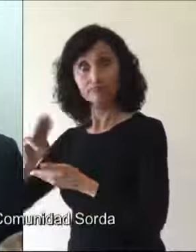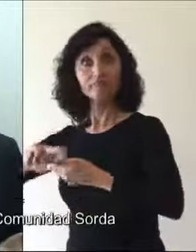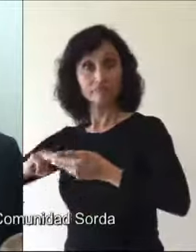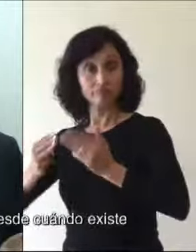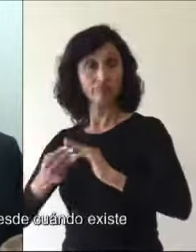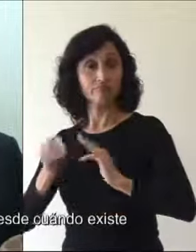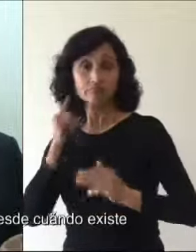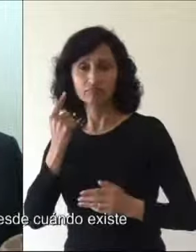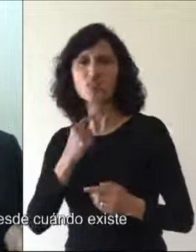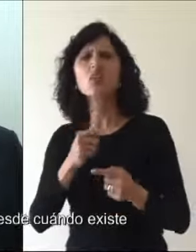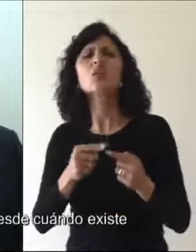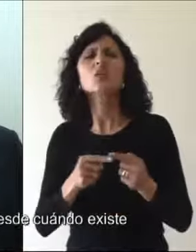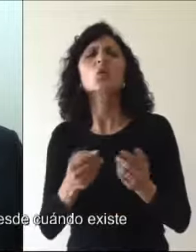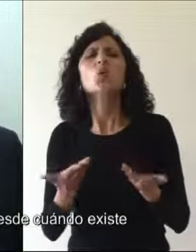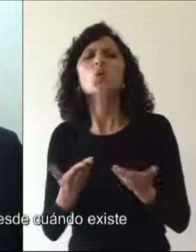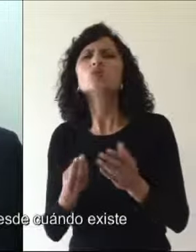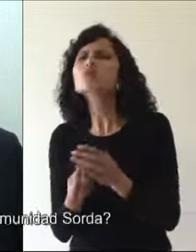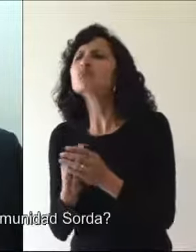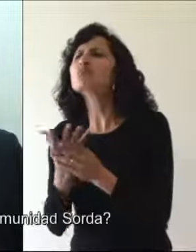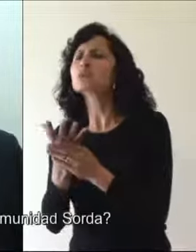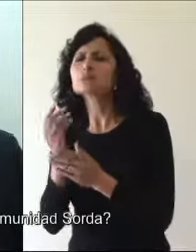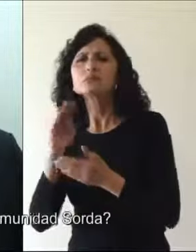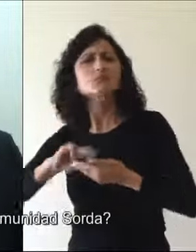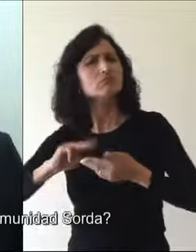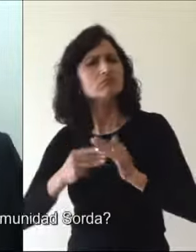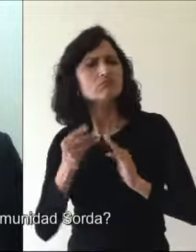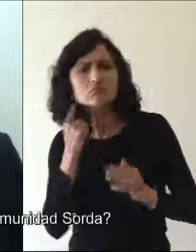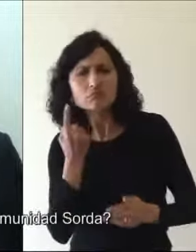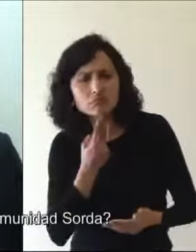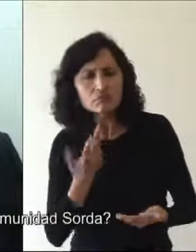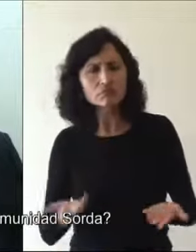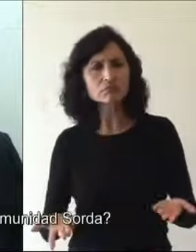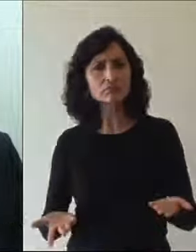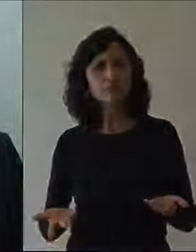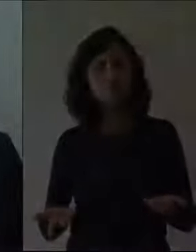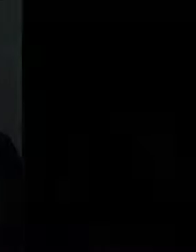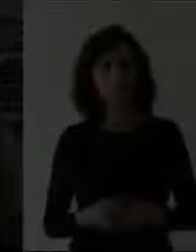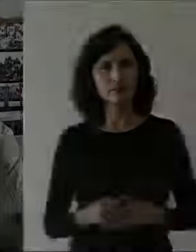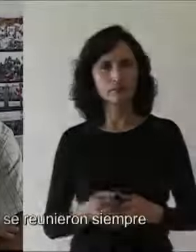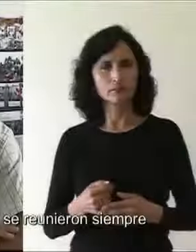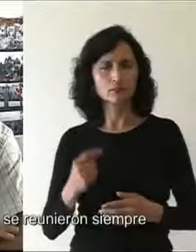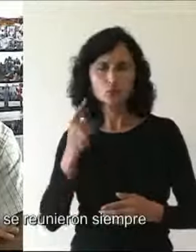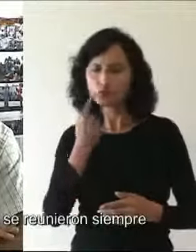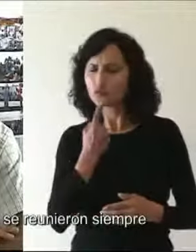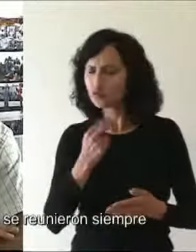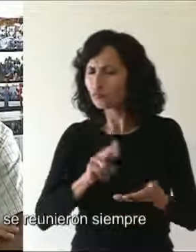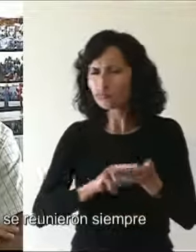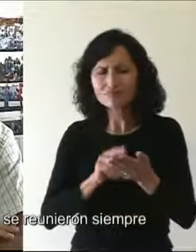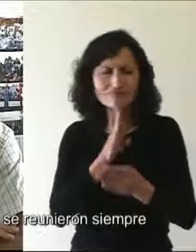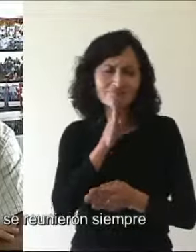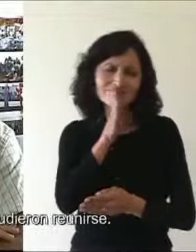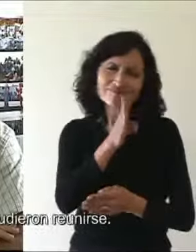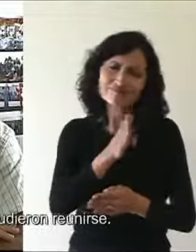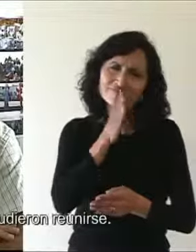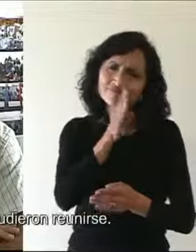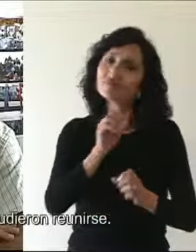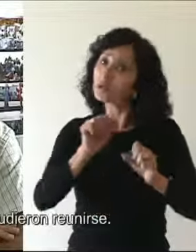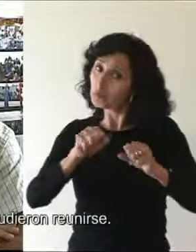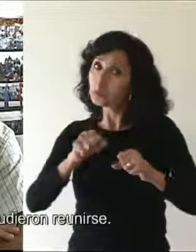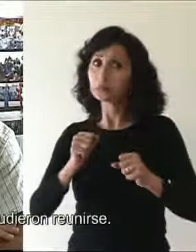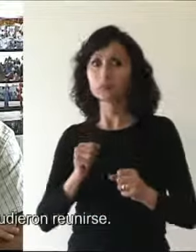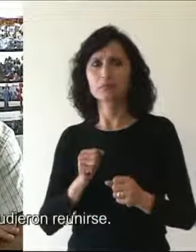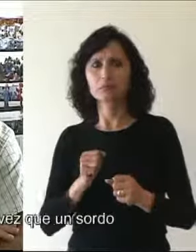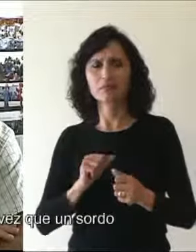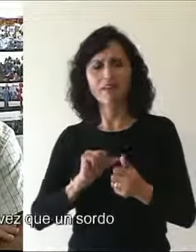comunidad sorda. Pero, ¿desde cuándo existe la comunidad sorda? Los sordos se reunieron siempre que